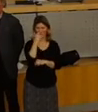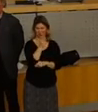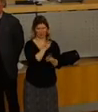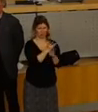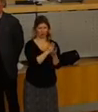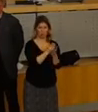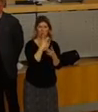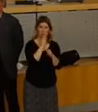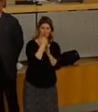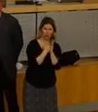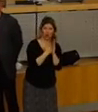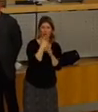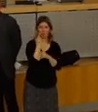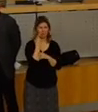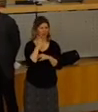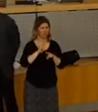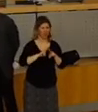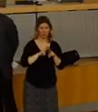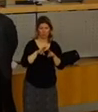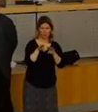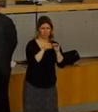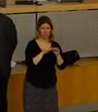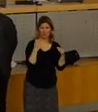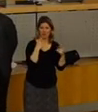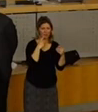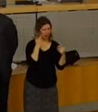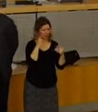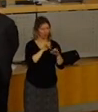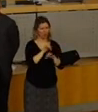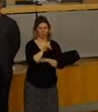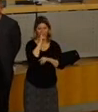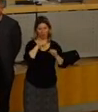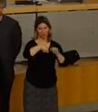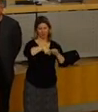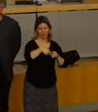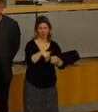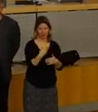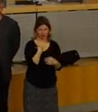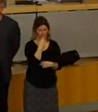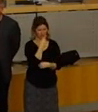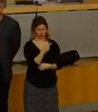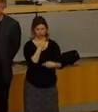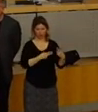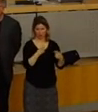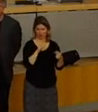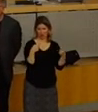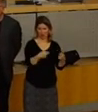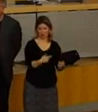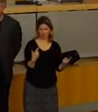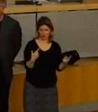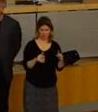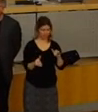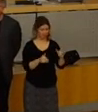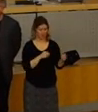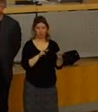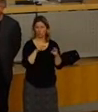programme dazu es gibt keine werkzeugaufnahmen dazu aber sie drehen sich manchmal also auch das haben wir gesehen allerdings ob man auch gesehen mit welcher